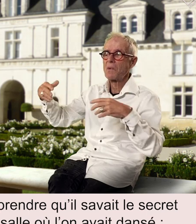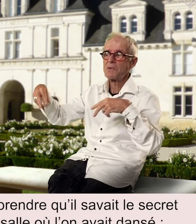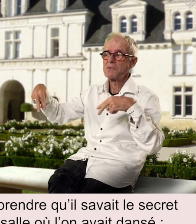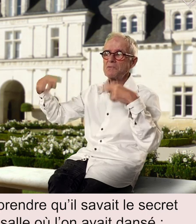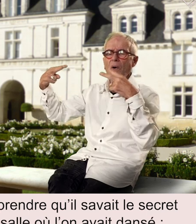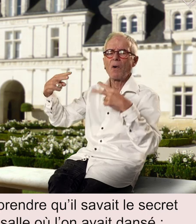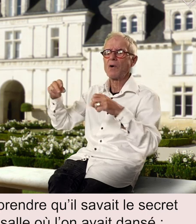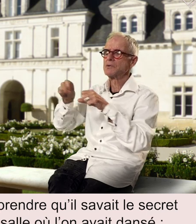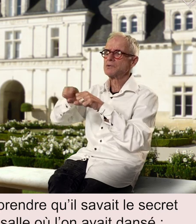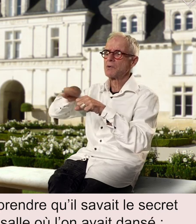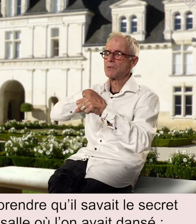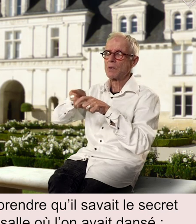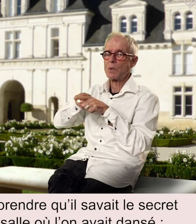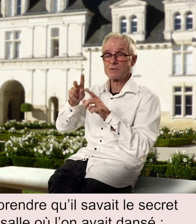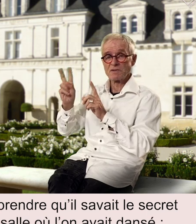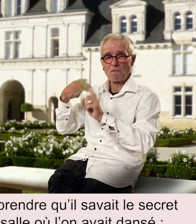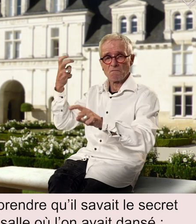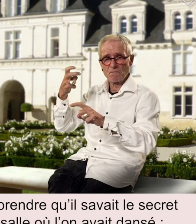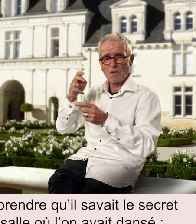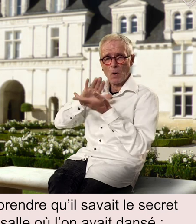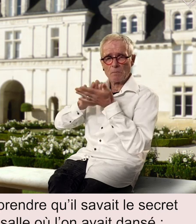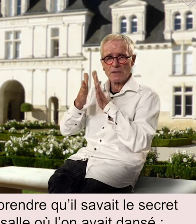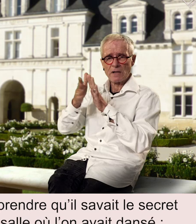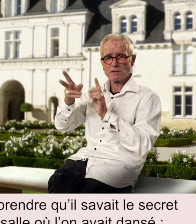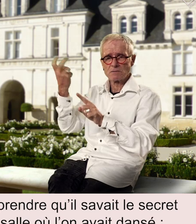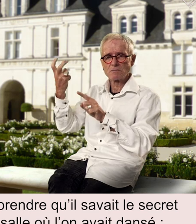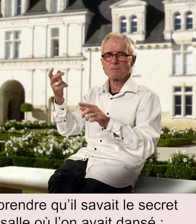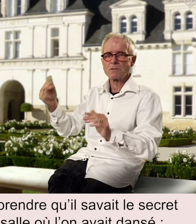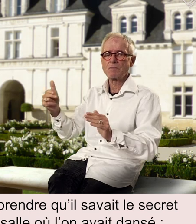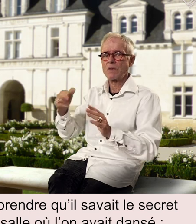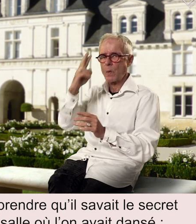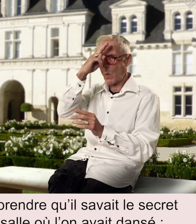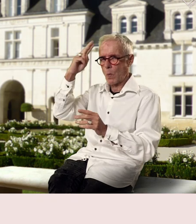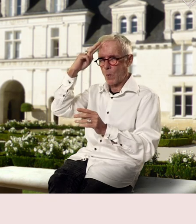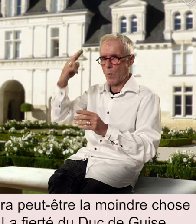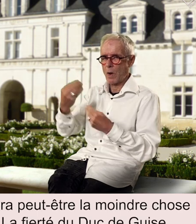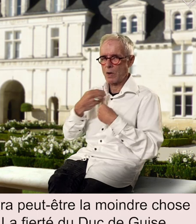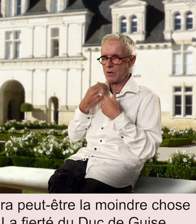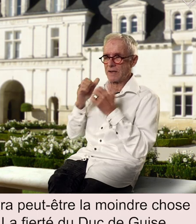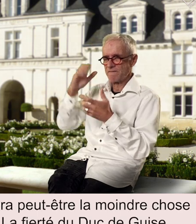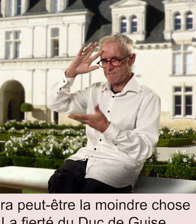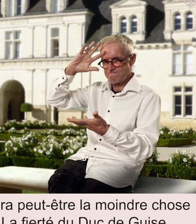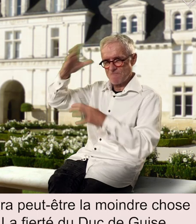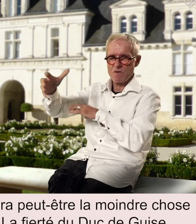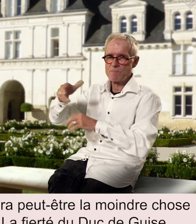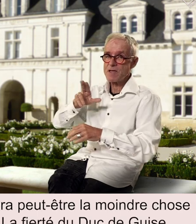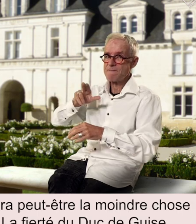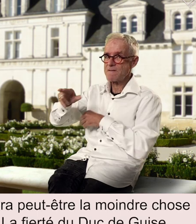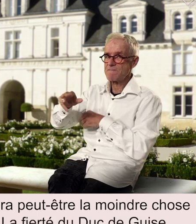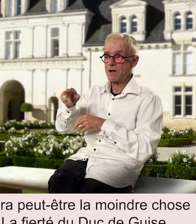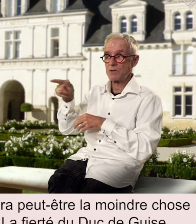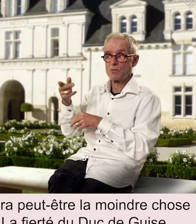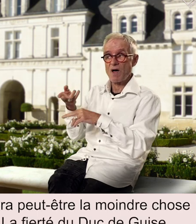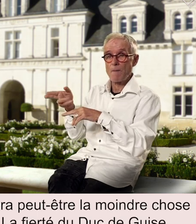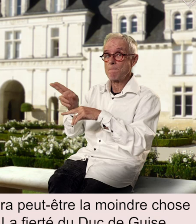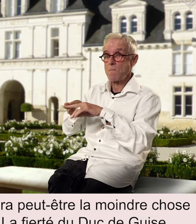à ma sœur et de m'ôter ma maîtresse. La considération du roi m'empêche d'éclater. » Mais souvenez-vous que la perte de votre vie